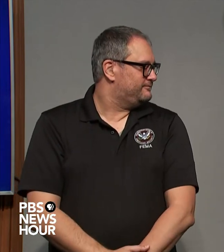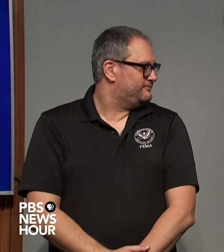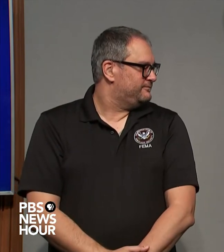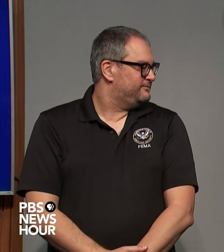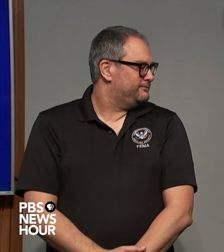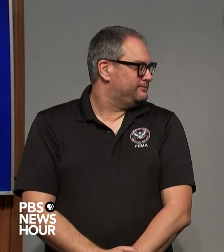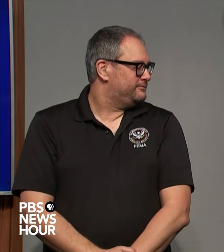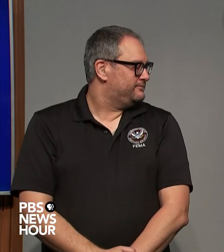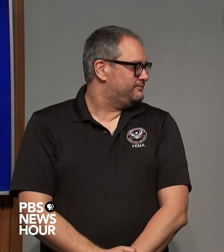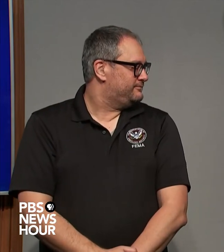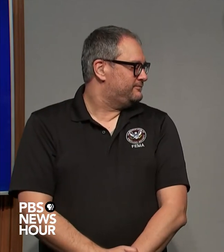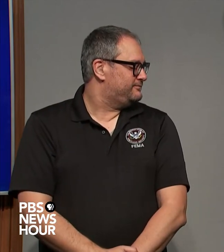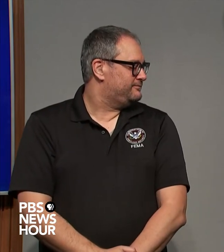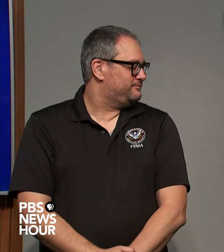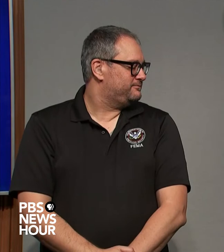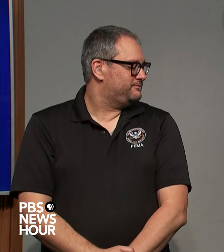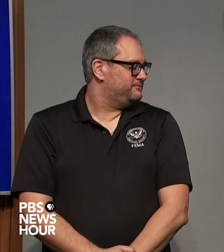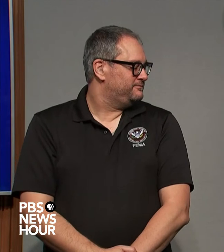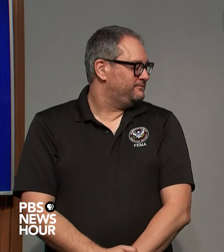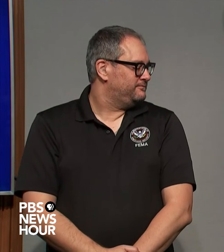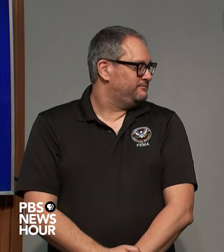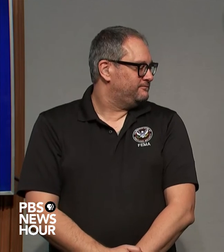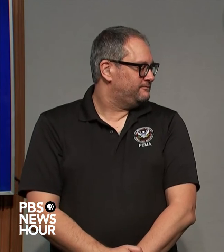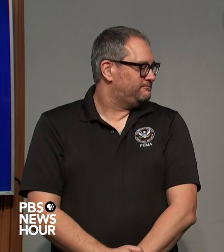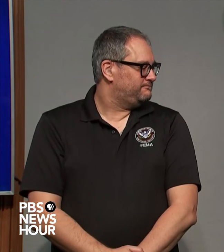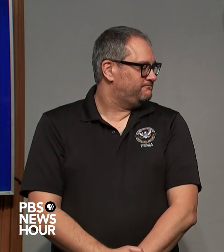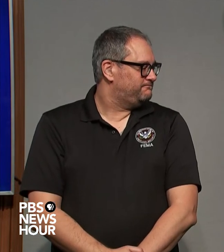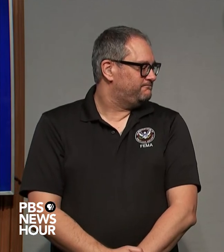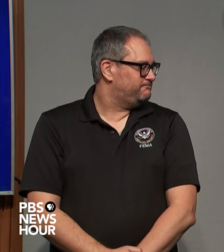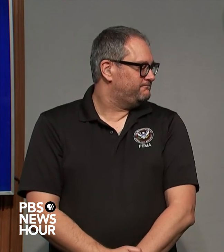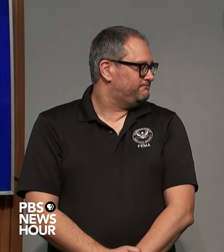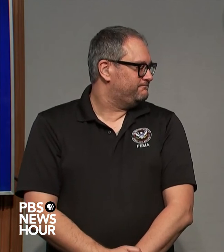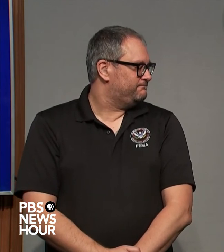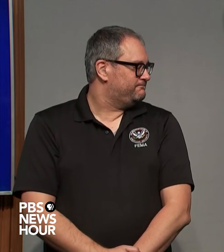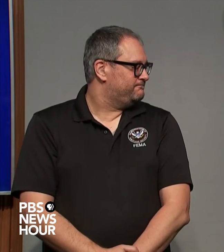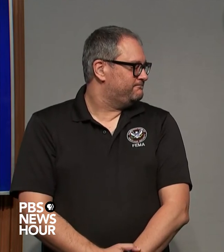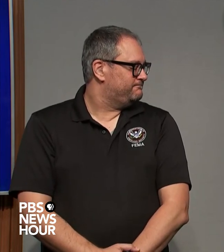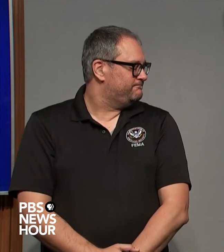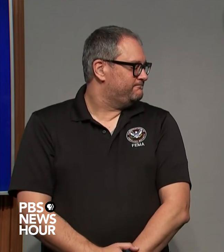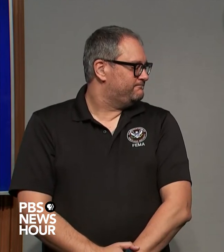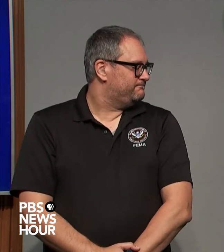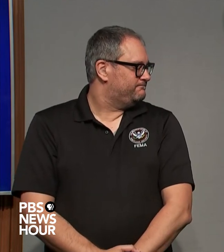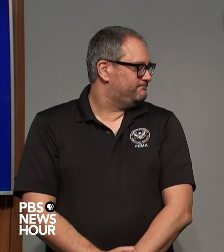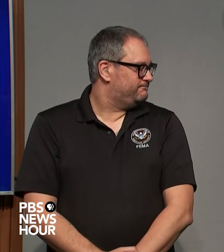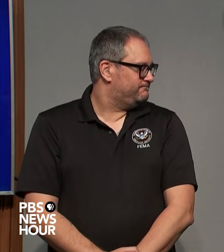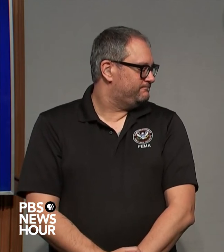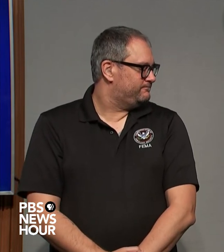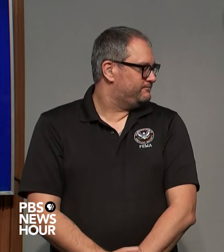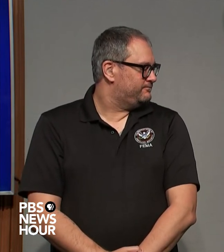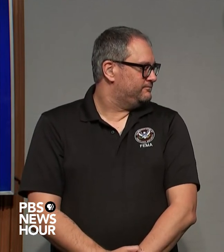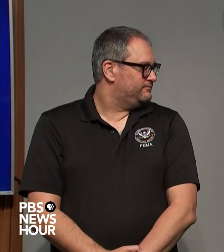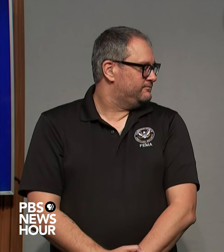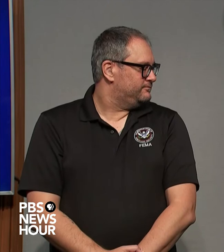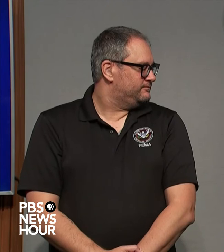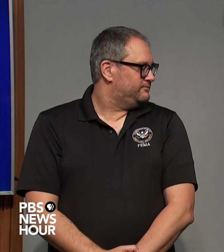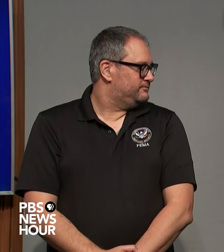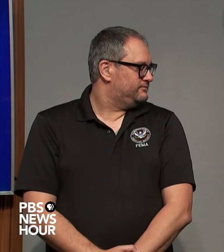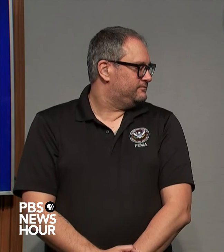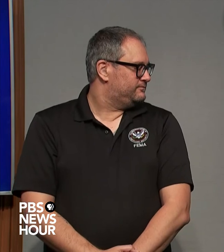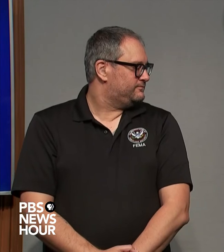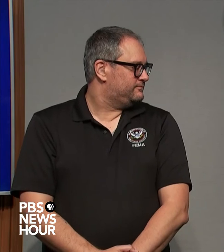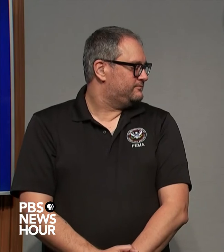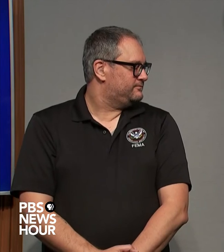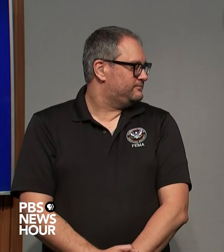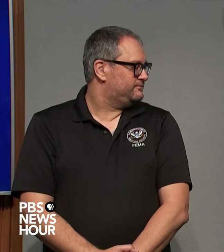compartir consejos útiles con los con ustedes nunca maneje en aguas inundadas también si está en un refugio y